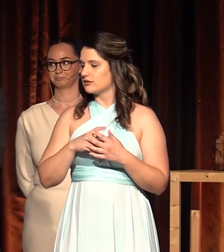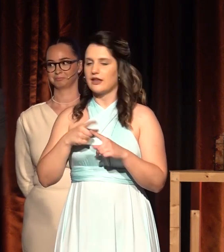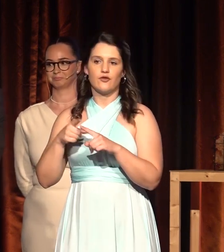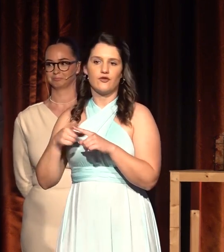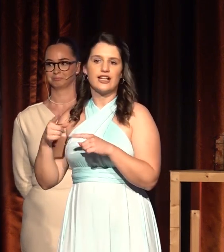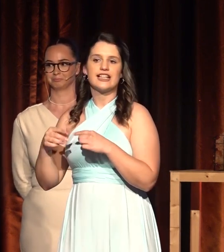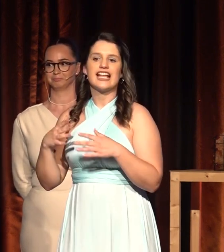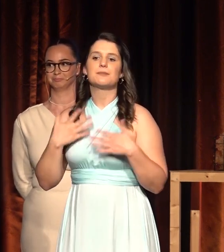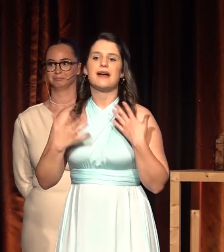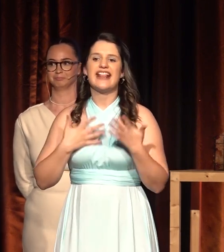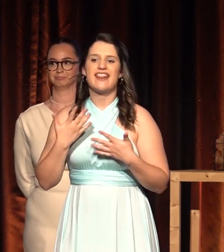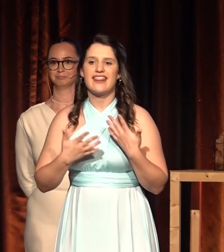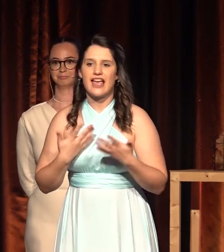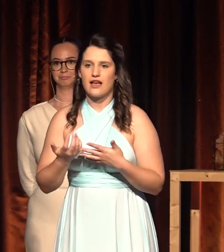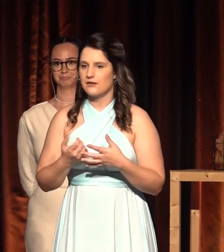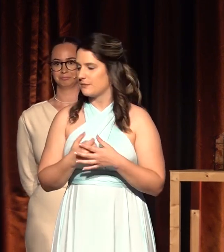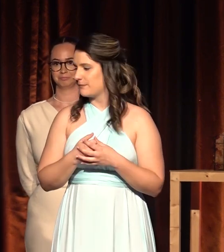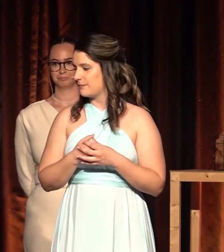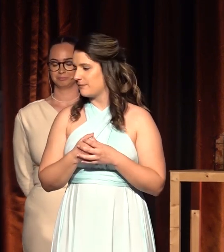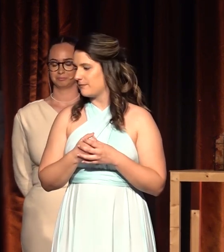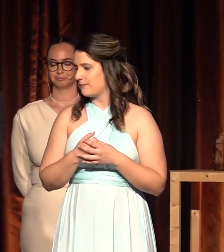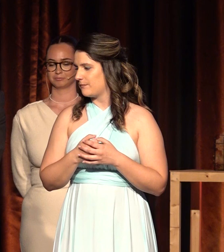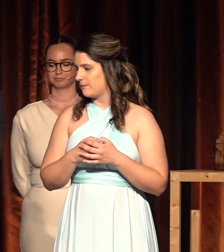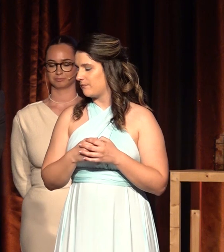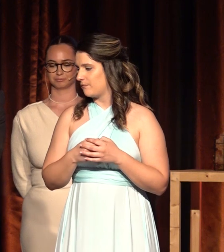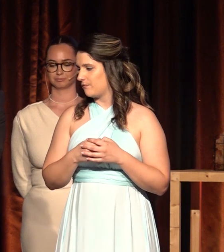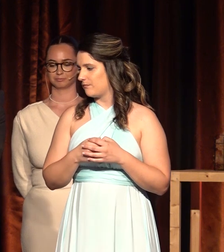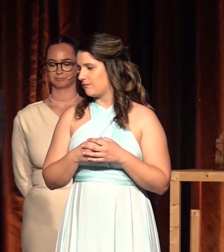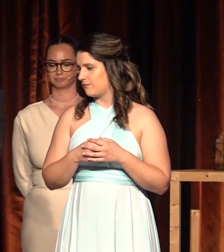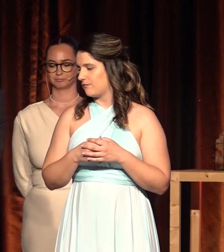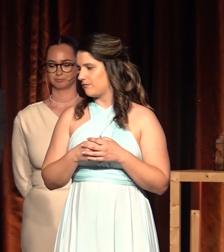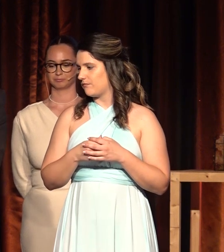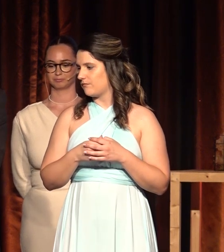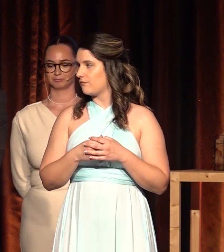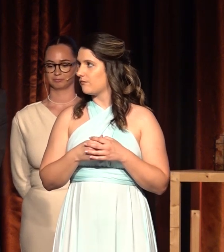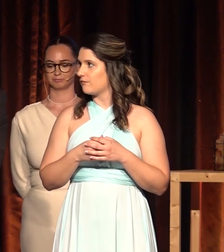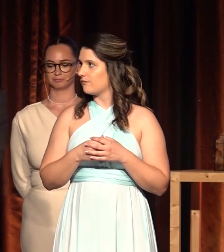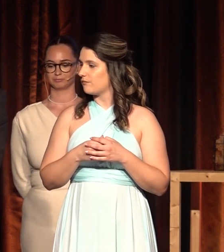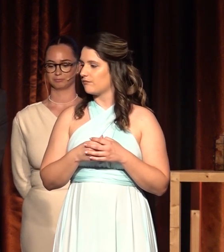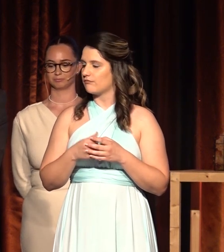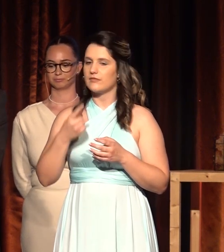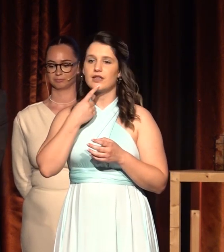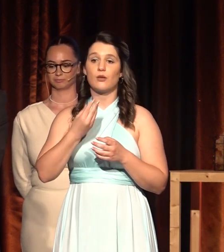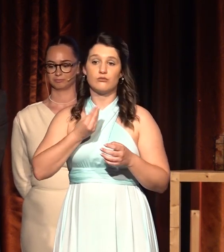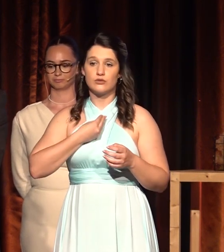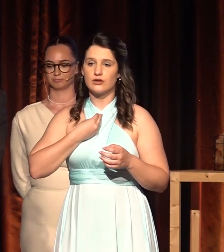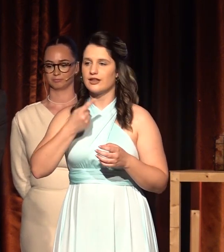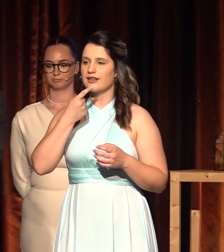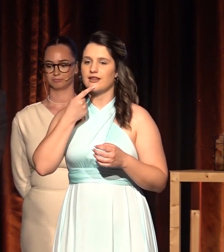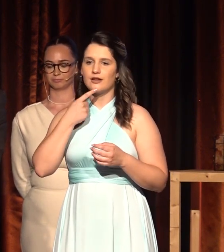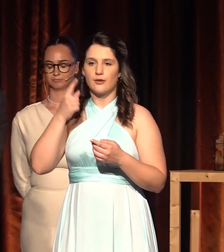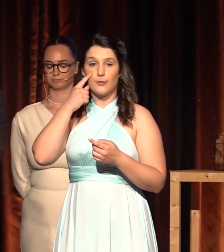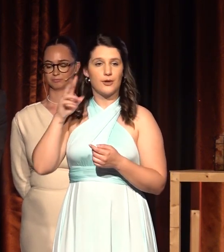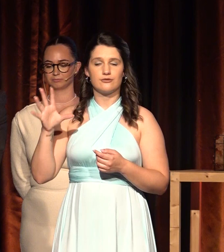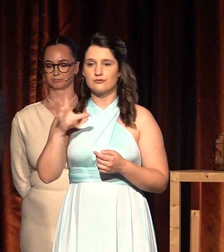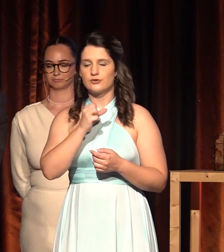serveis socials, educació o policia local, entre molts altres. I per a nosaltres veure els resultats també